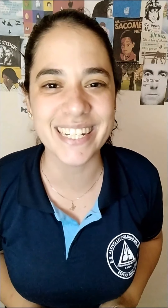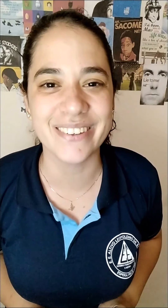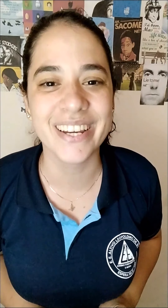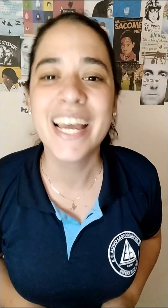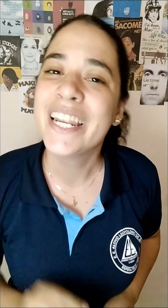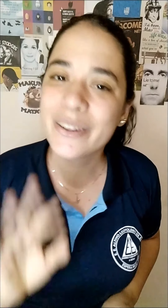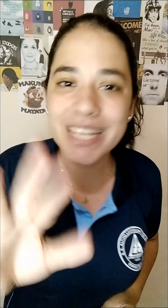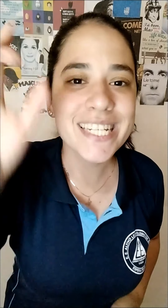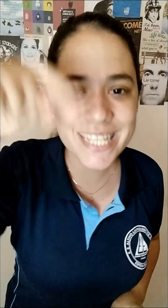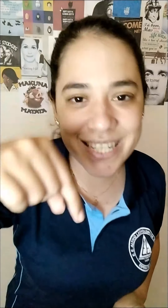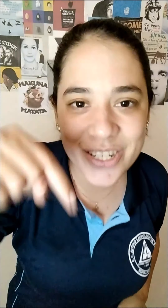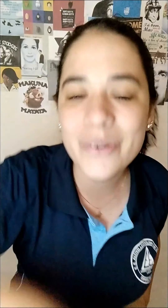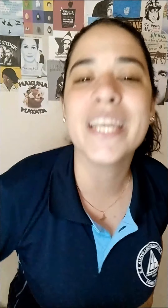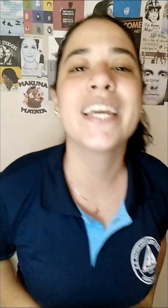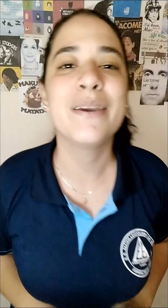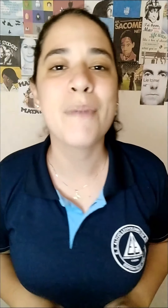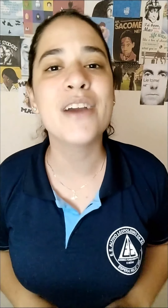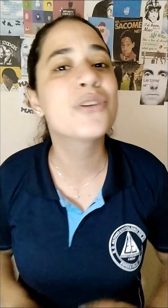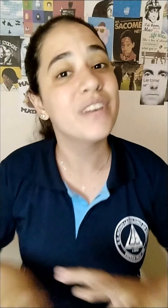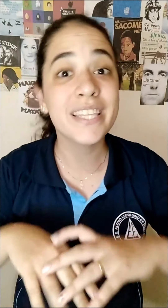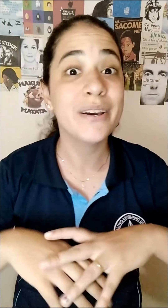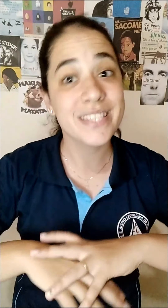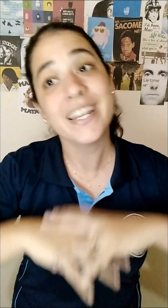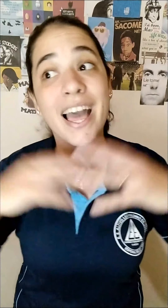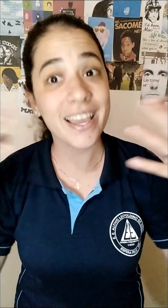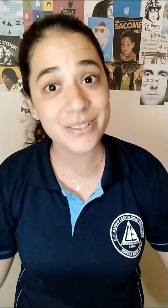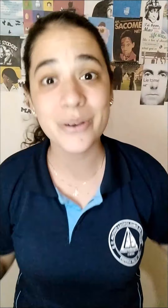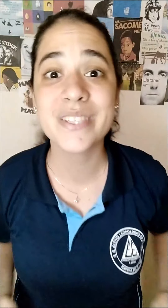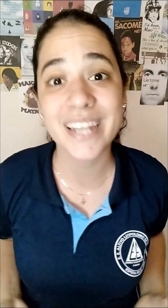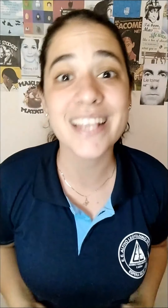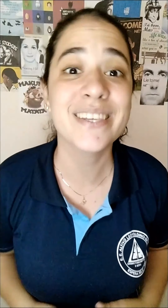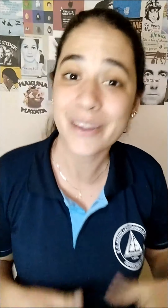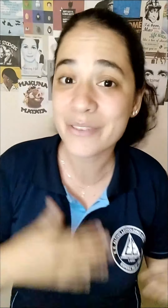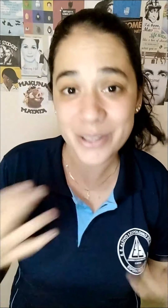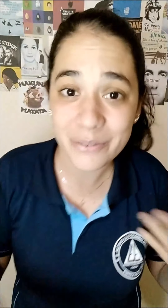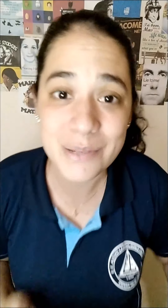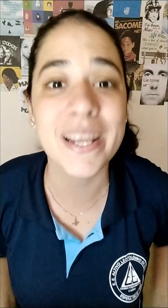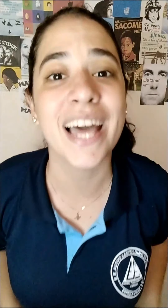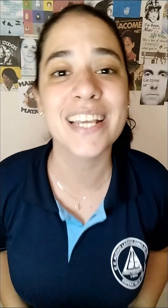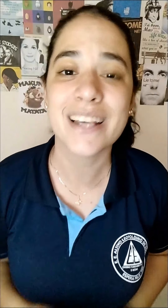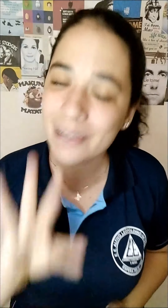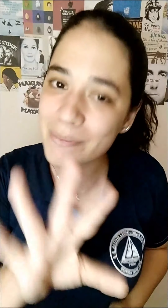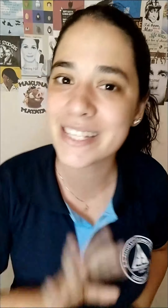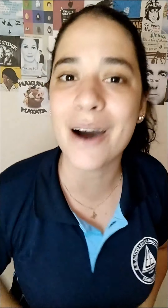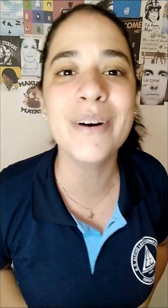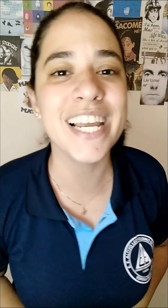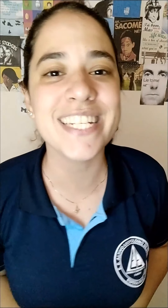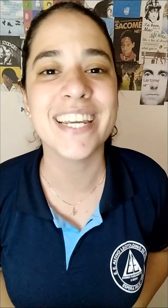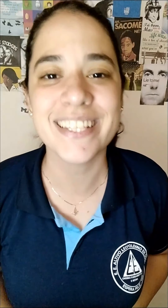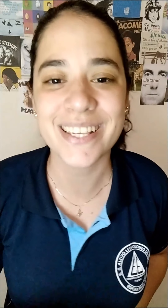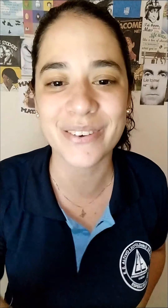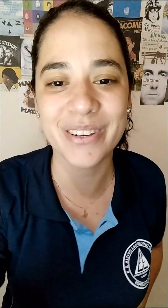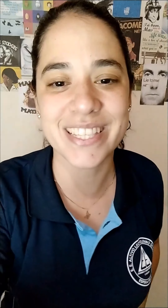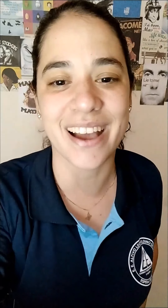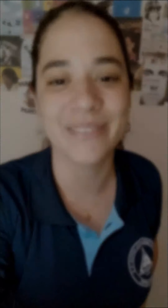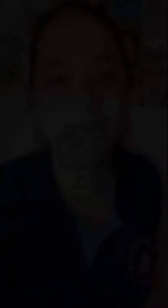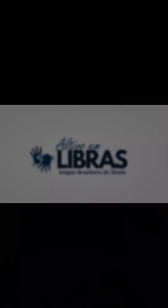direitinho. Não deixe de assistir o link aqui embaixo que vai ter sinais, outros sinais que talvez eu não vou explicar nas aulas, mas dá uma olhadinha aí que vocês vão gostar.